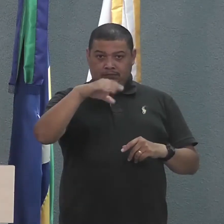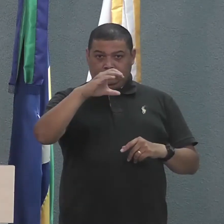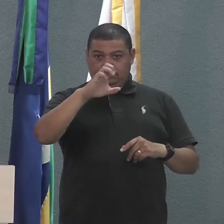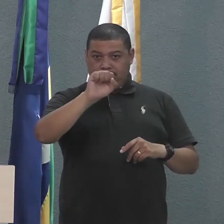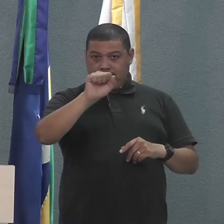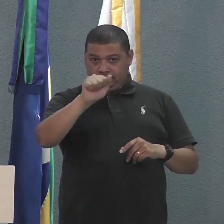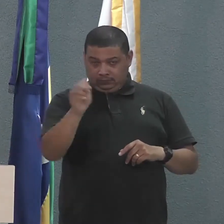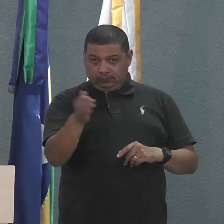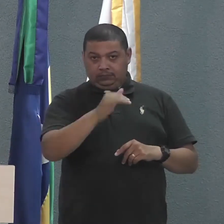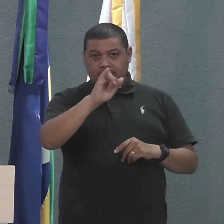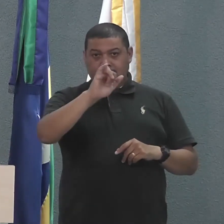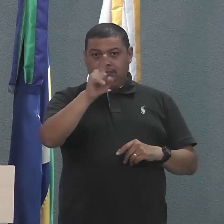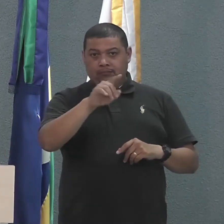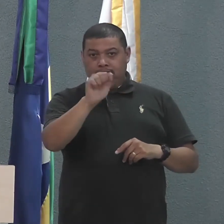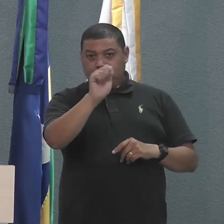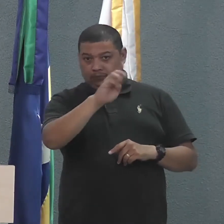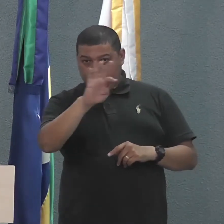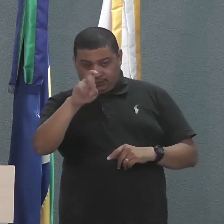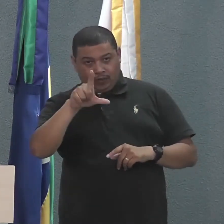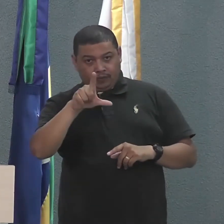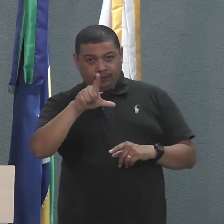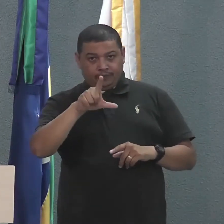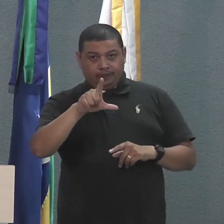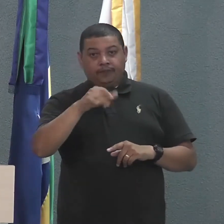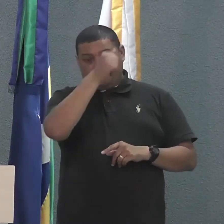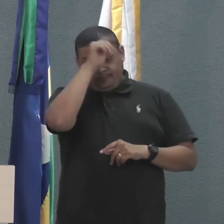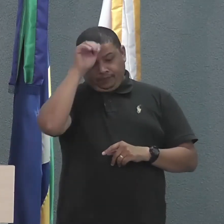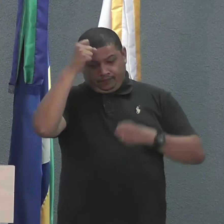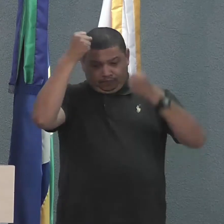da ponte, como também expôs a questão também